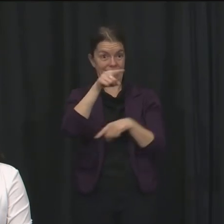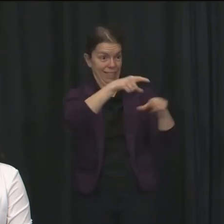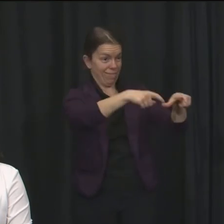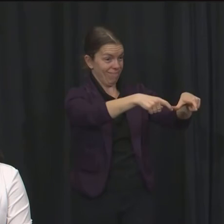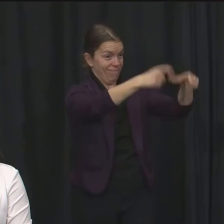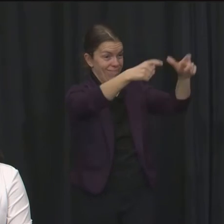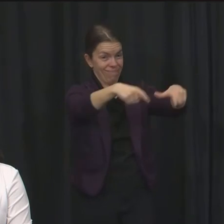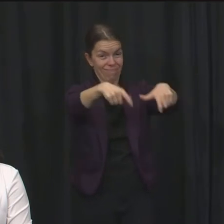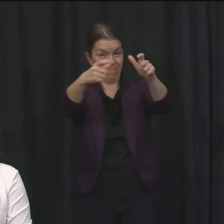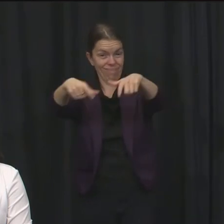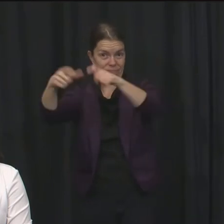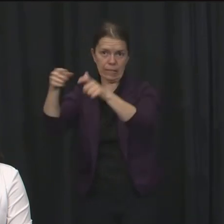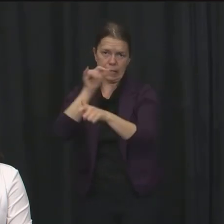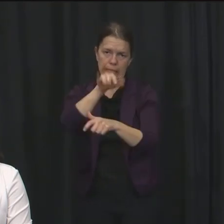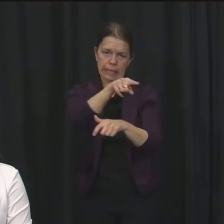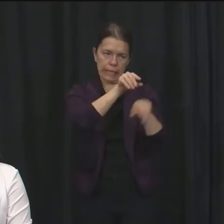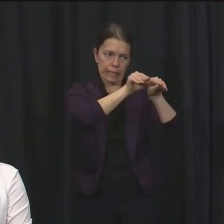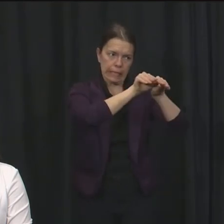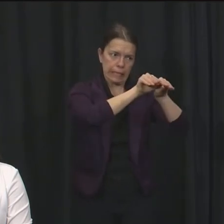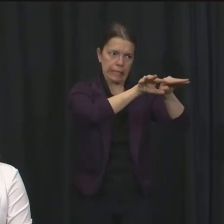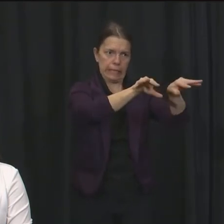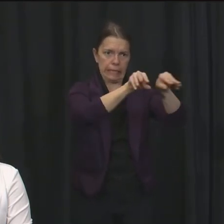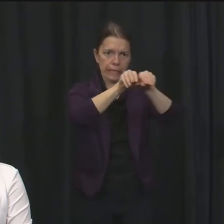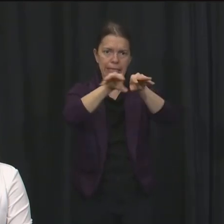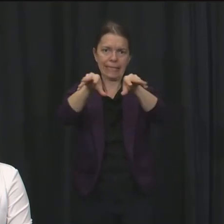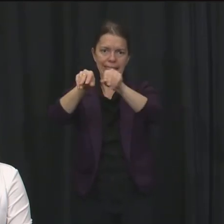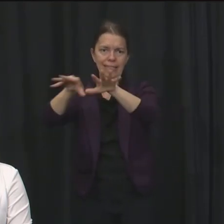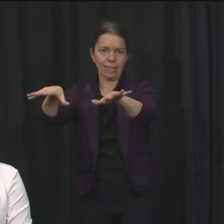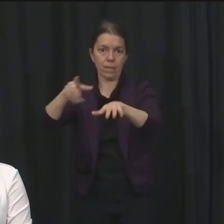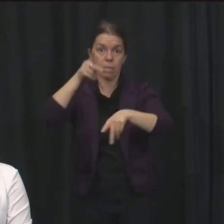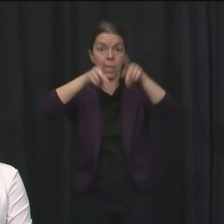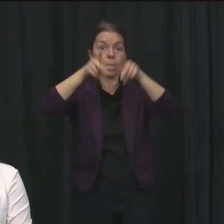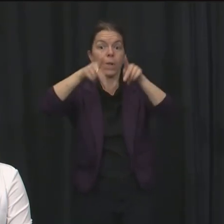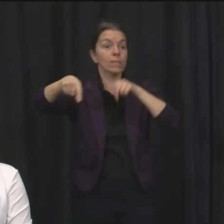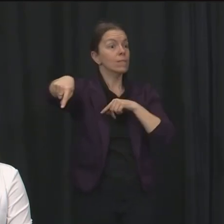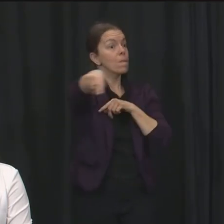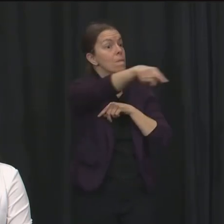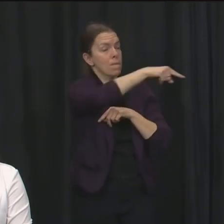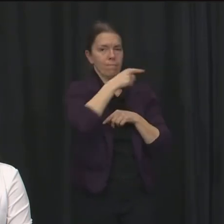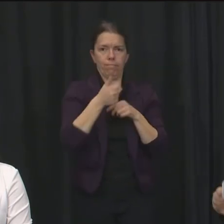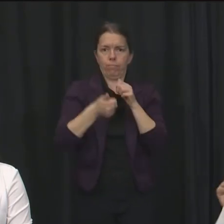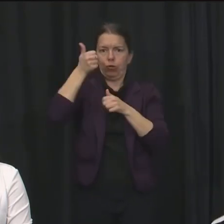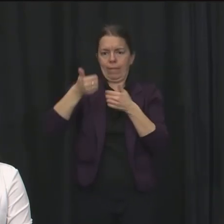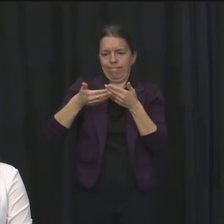ce niveau qu'on retrouve les populations les plus vulnérables qui décèdent, entre autres, du COVID.